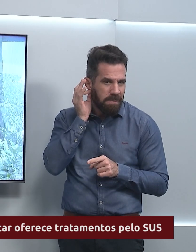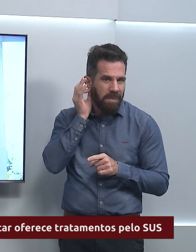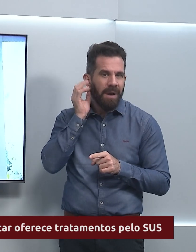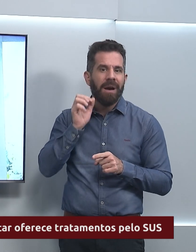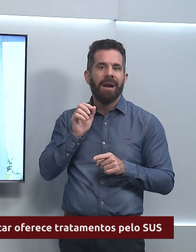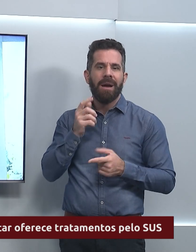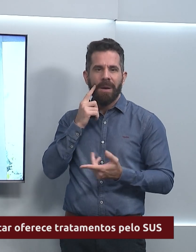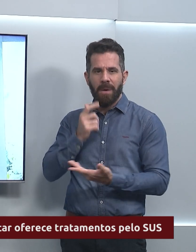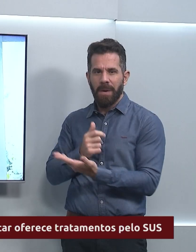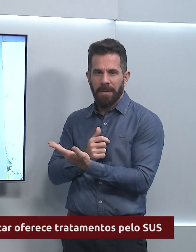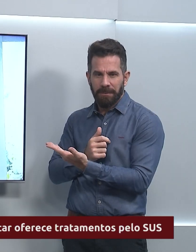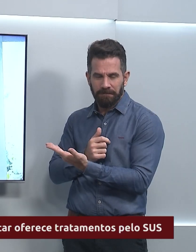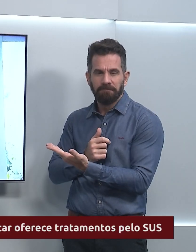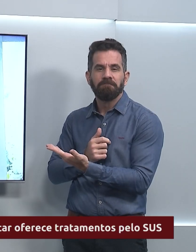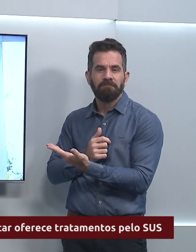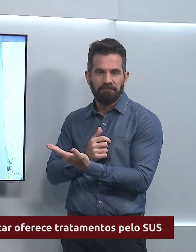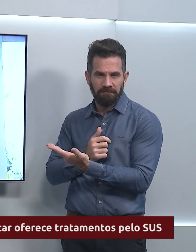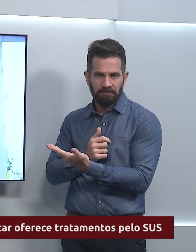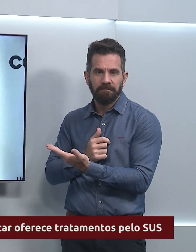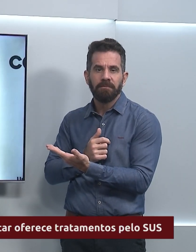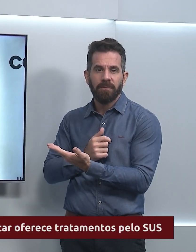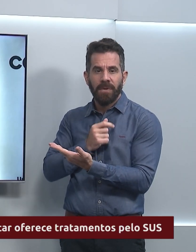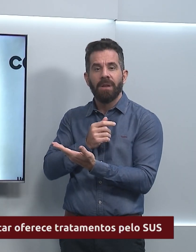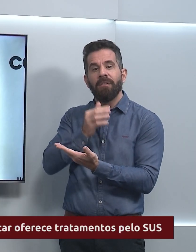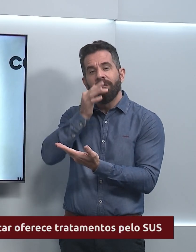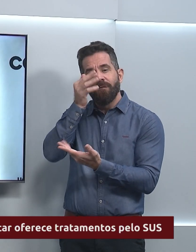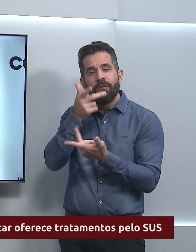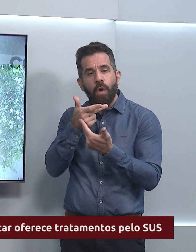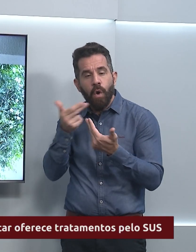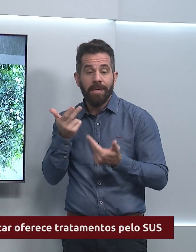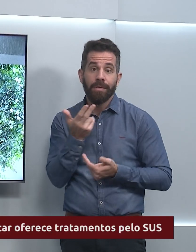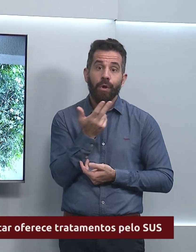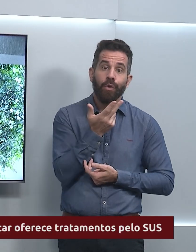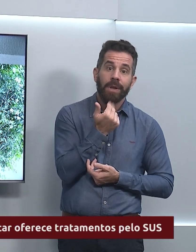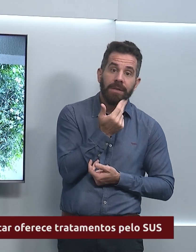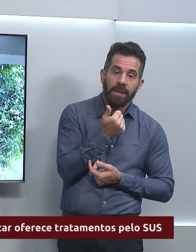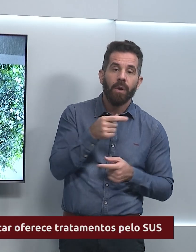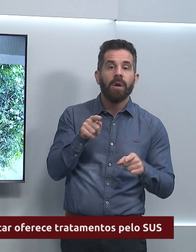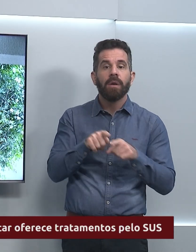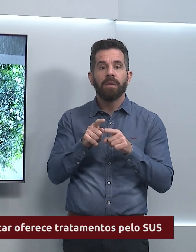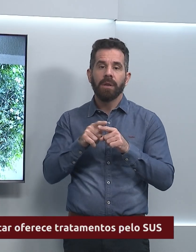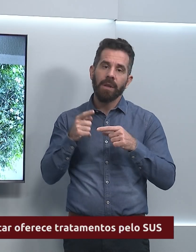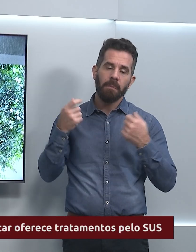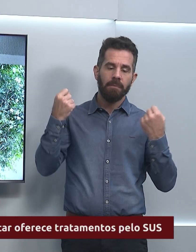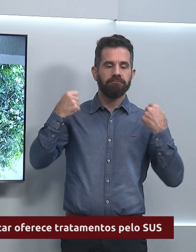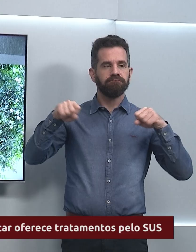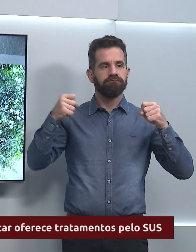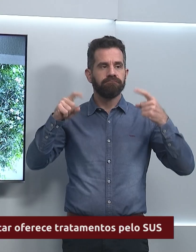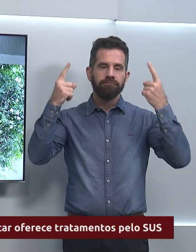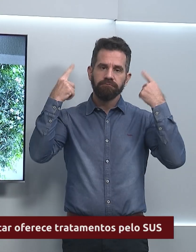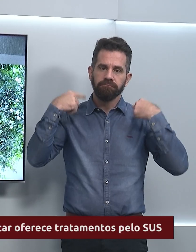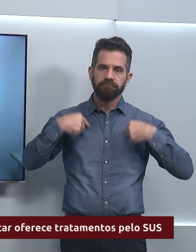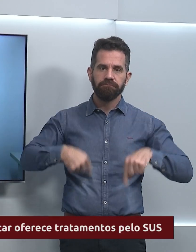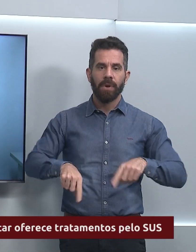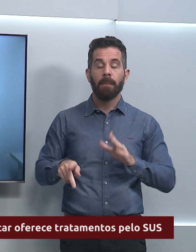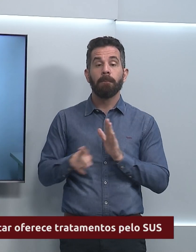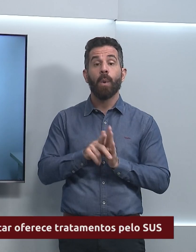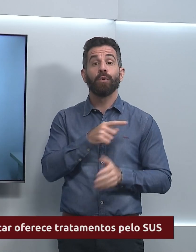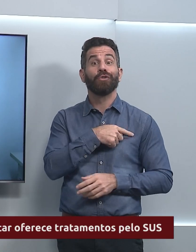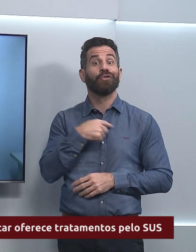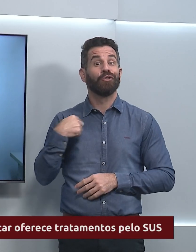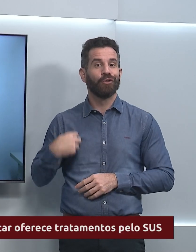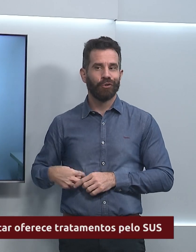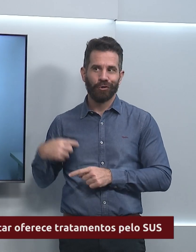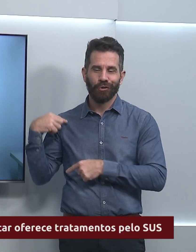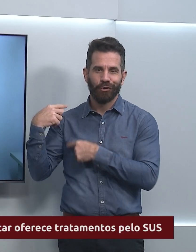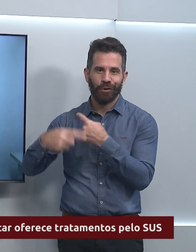ayurveda, reiki, terapia de florais, nutrição e práticas corporais na medicina tradicional chinesa. E a forma de